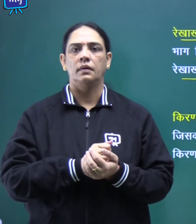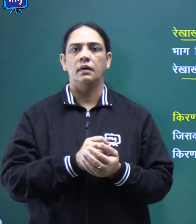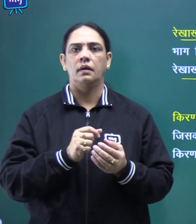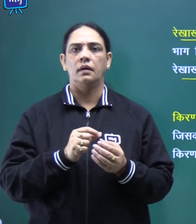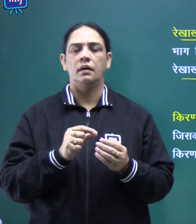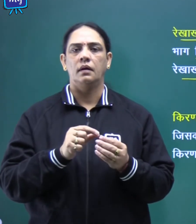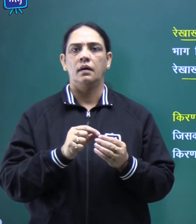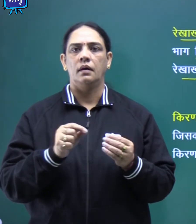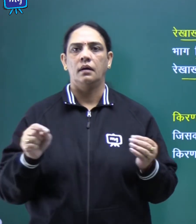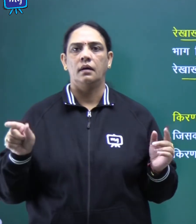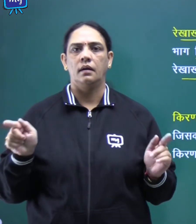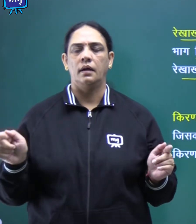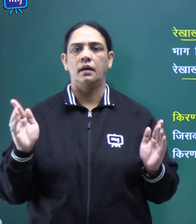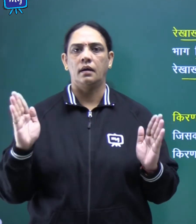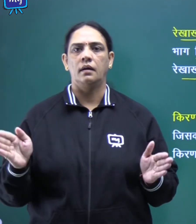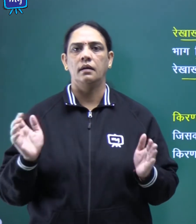रेखाखंड